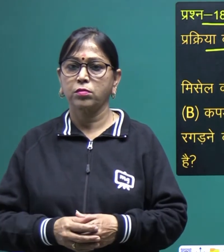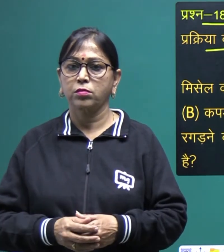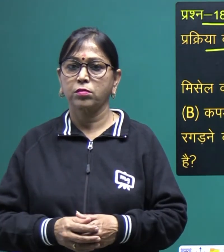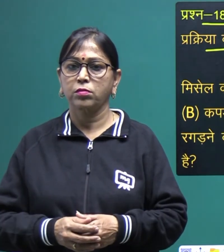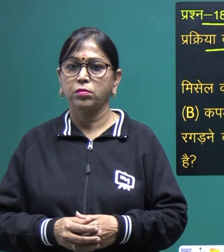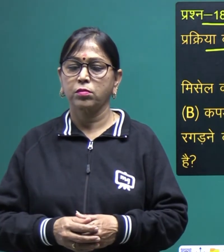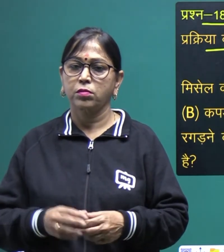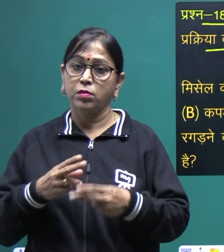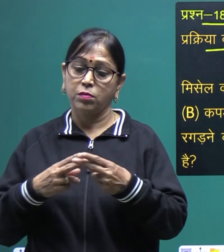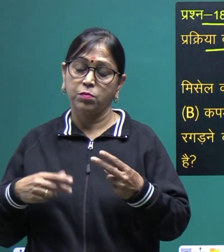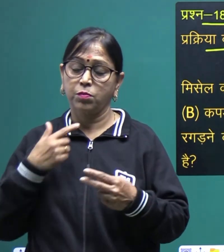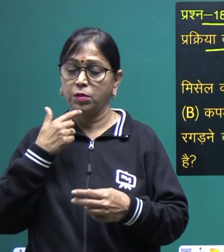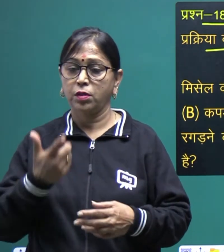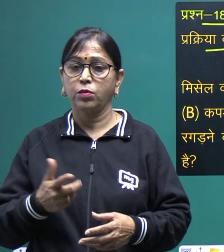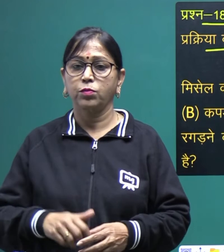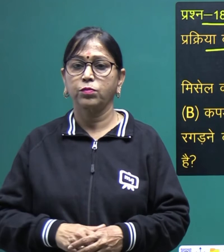समझाइए।